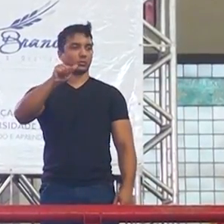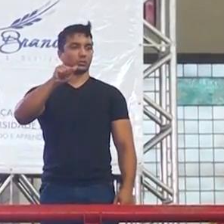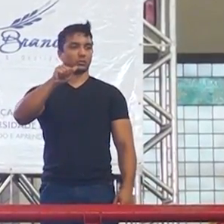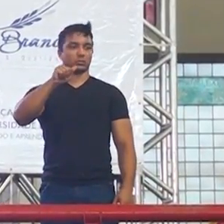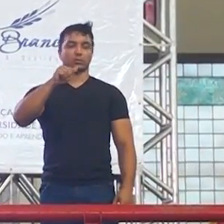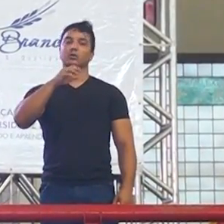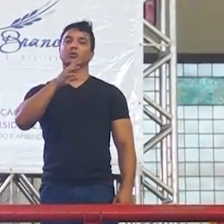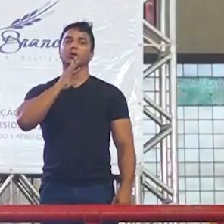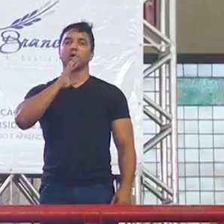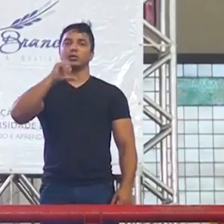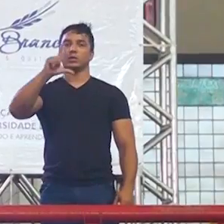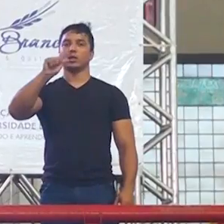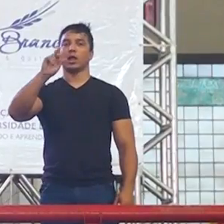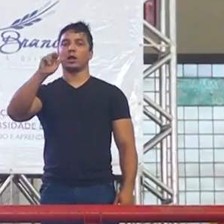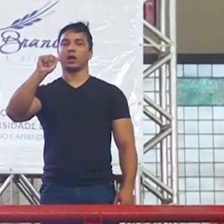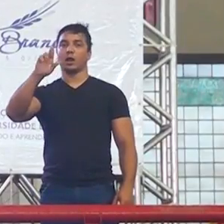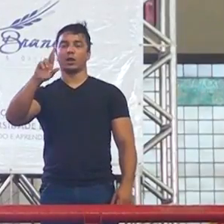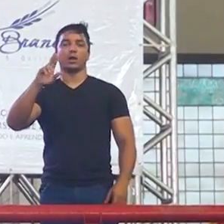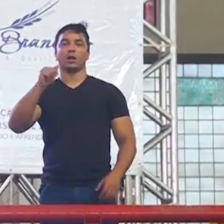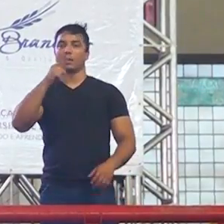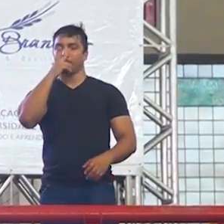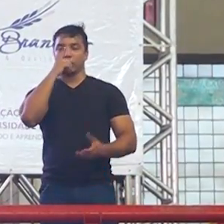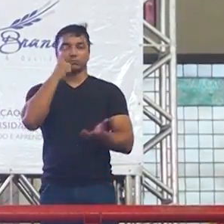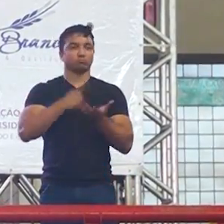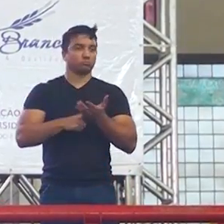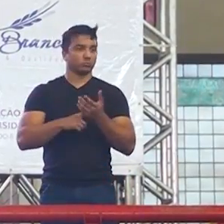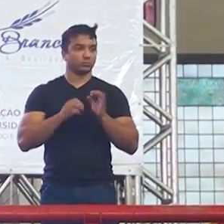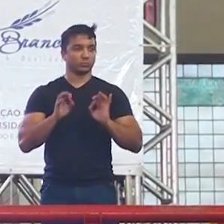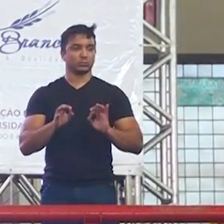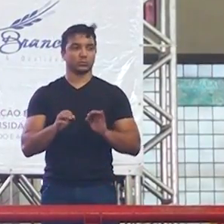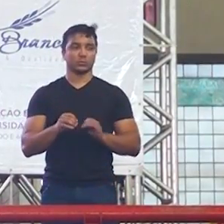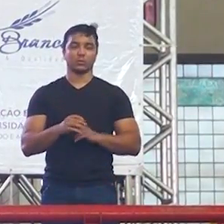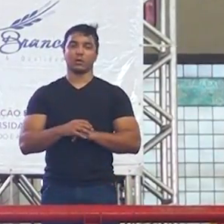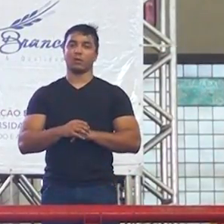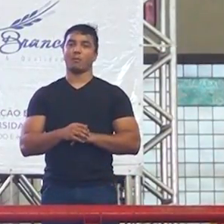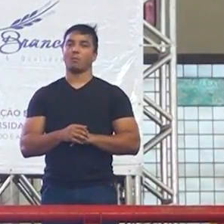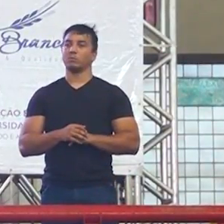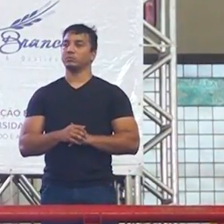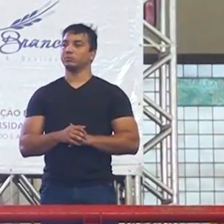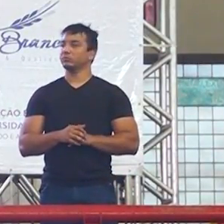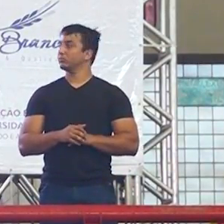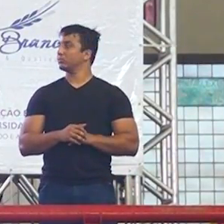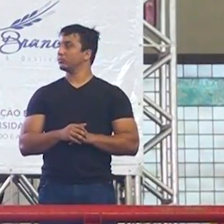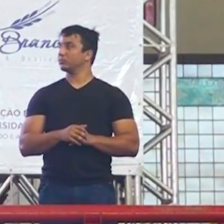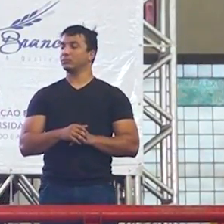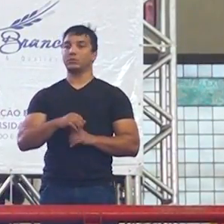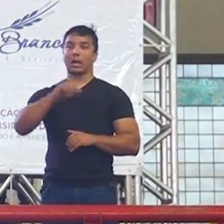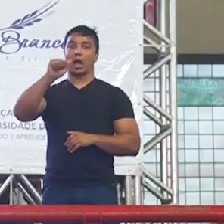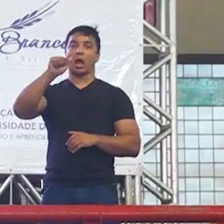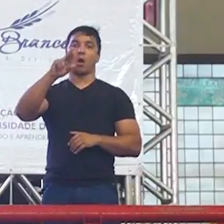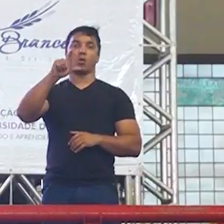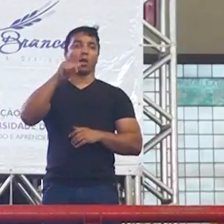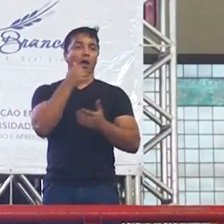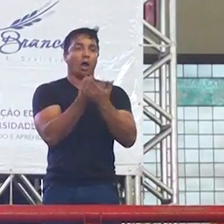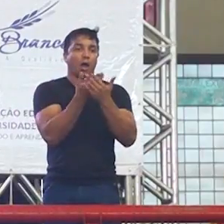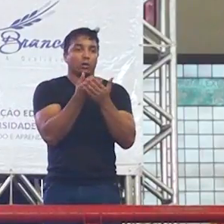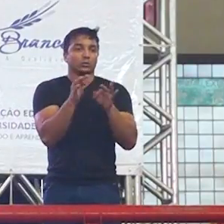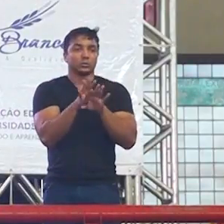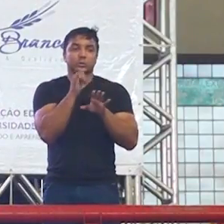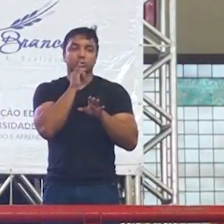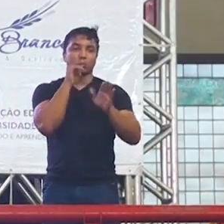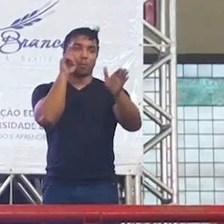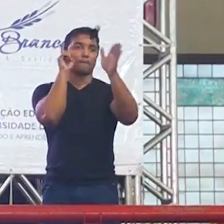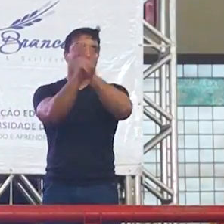Lacrar é confirmar. Não é, pessoal? Vamos lacrar nossa aula. Sabe o que é lacrar a aula? Eu perguntar uma